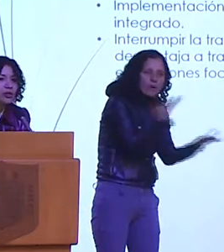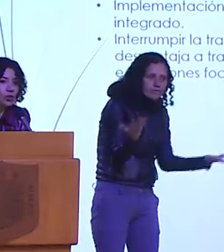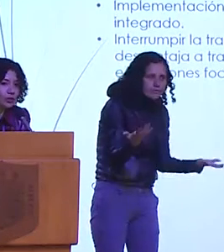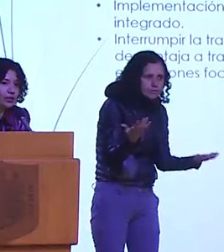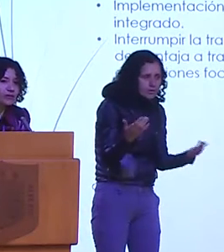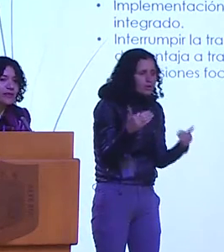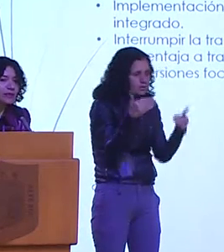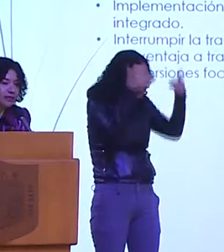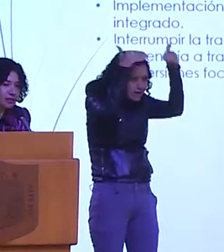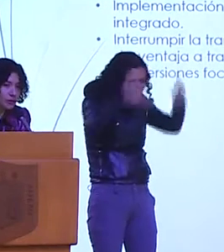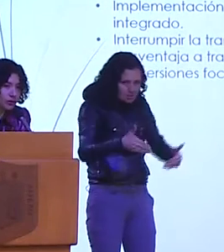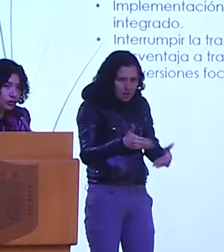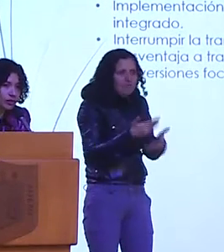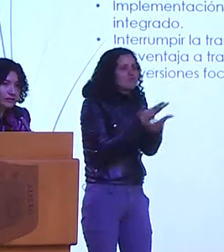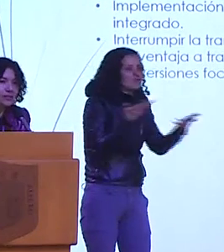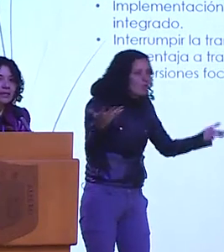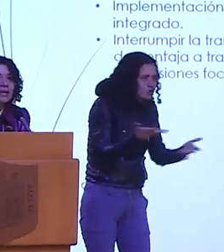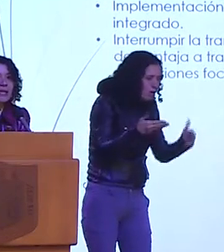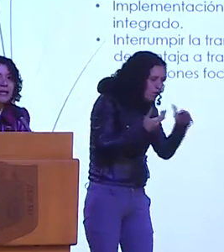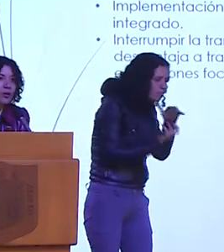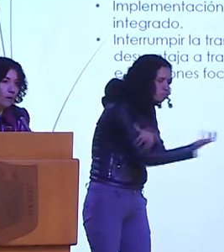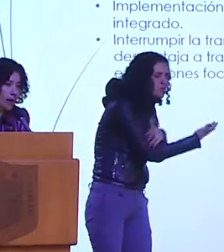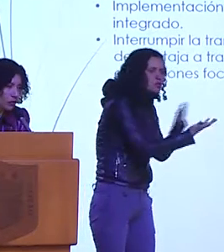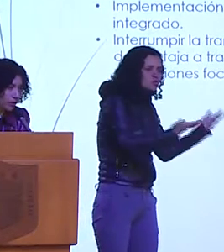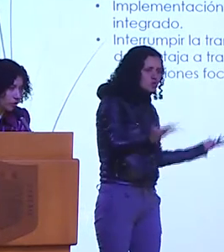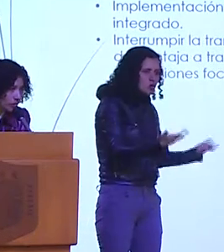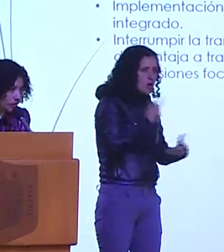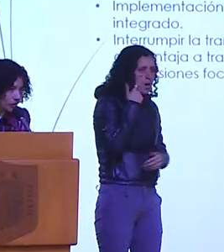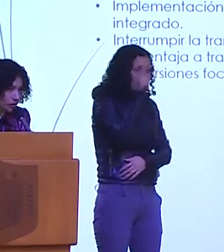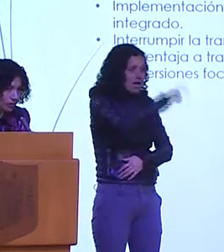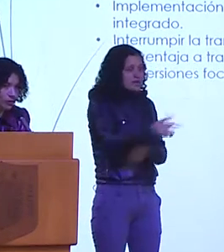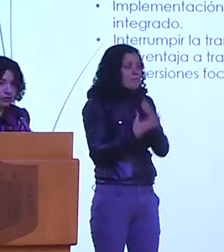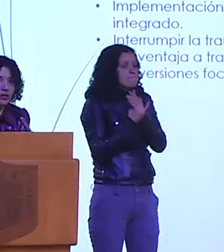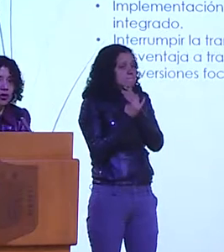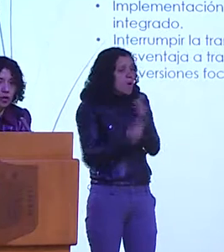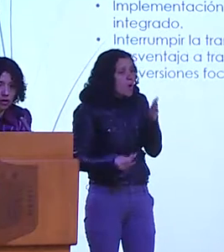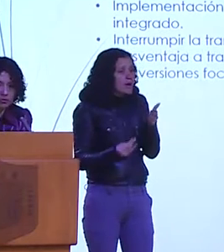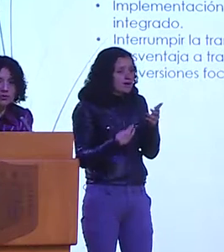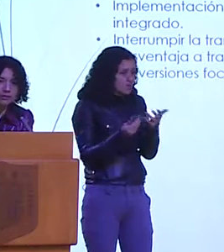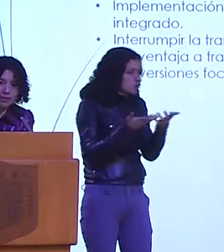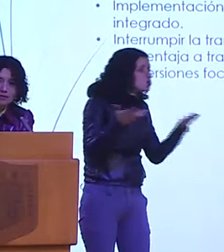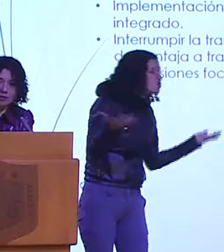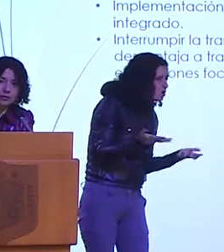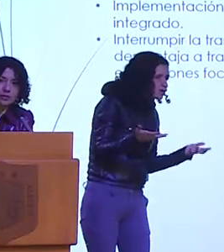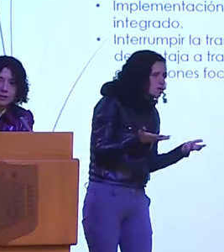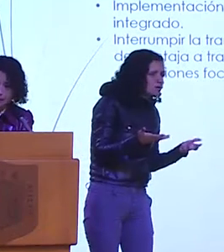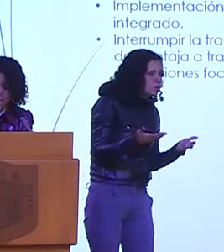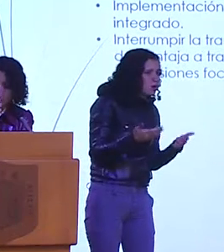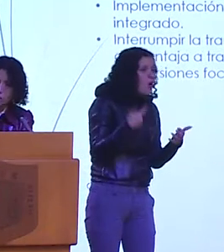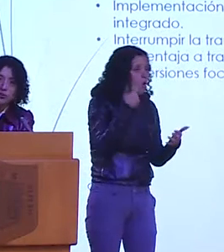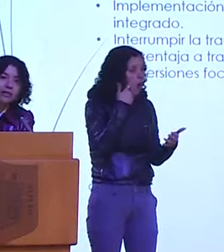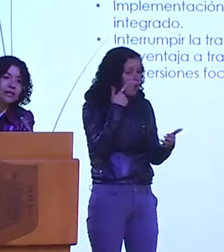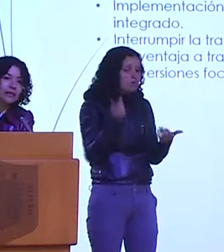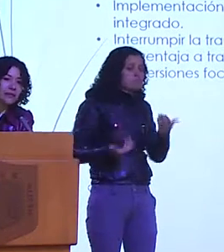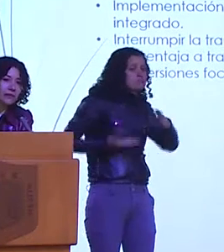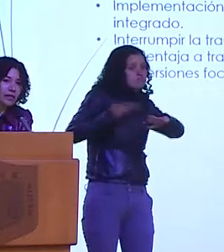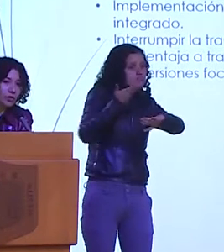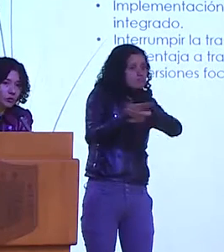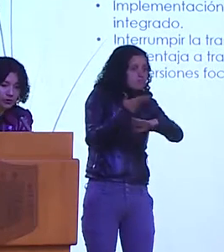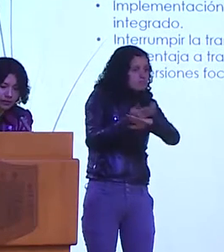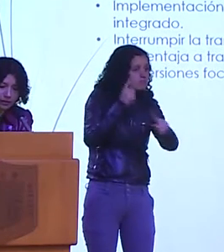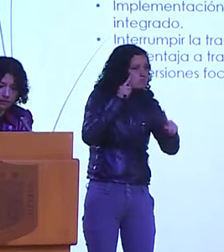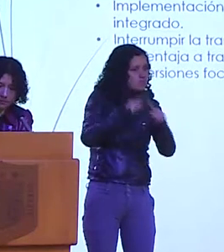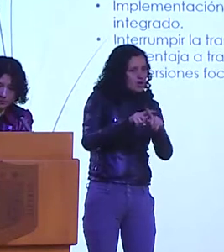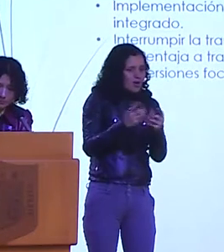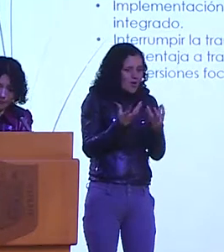discapacidad. ¿Dónde están las personas con bajos recursos económicos? ¿Cómo se está haciendo un replanteamiento en el tema